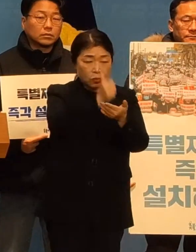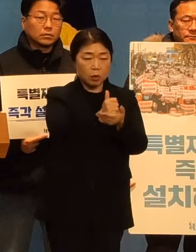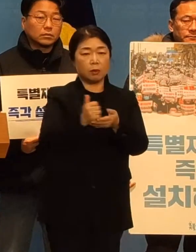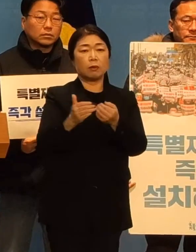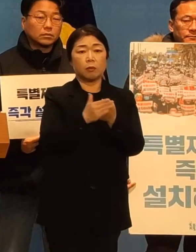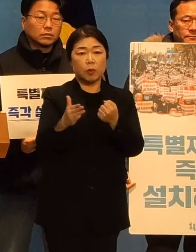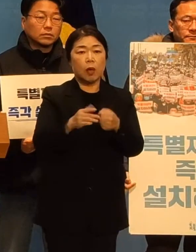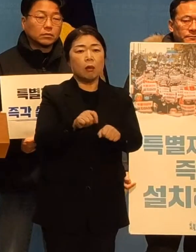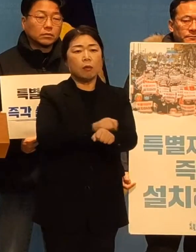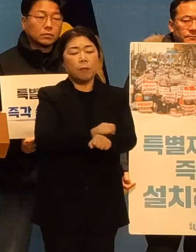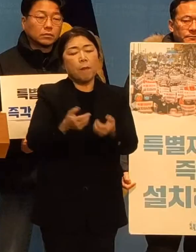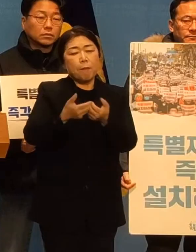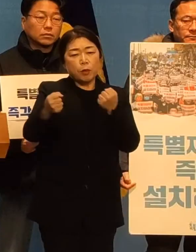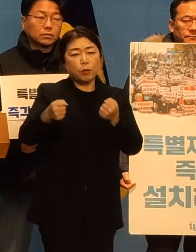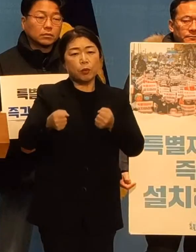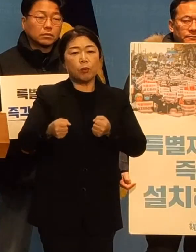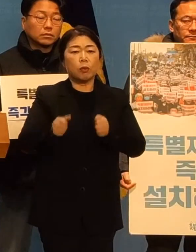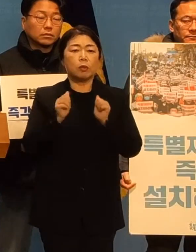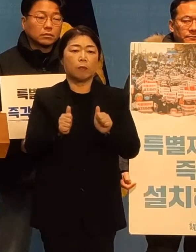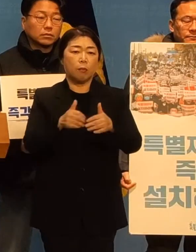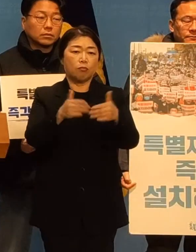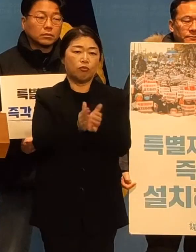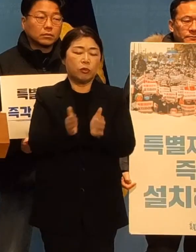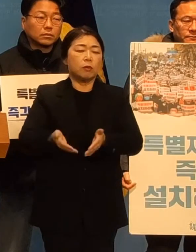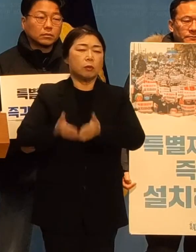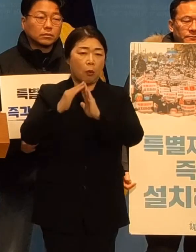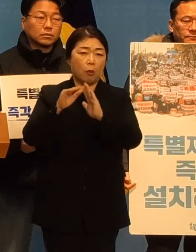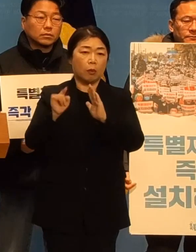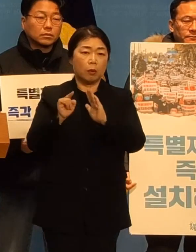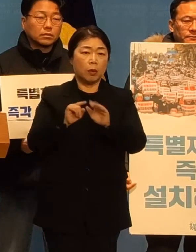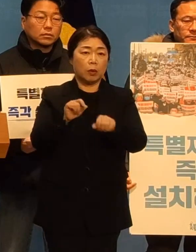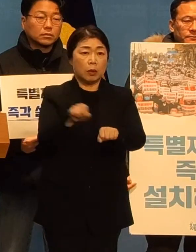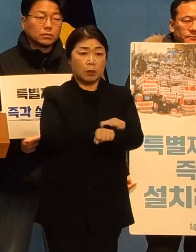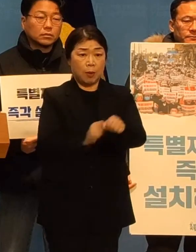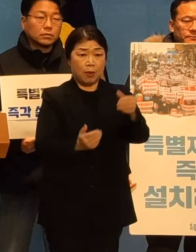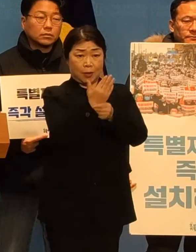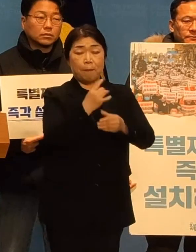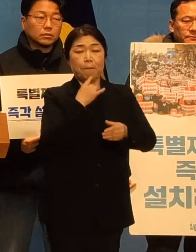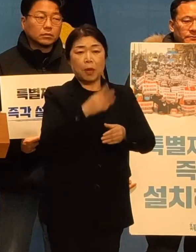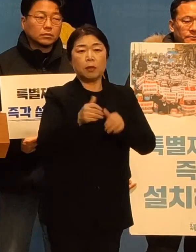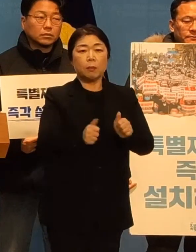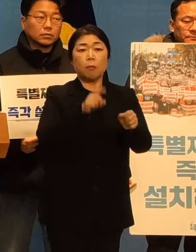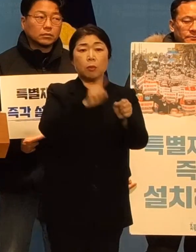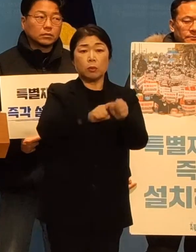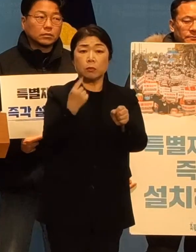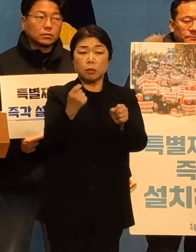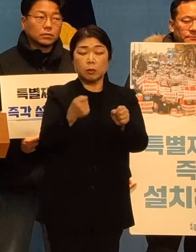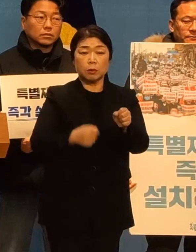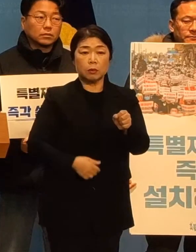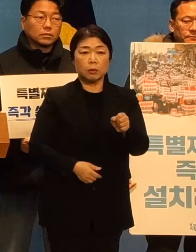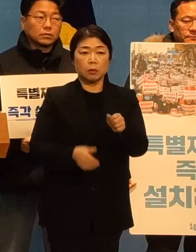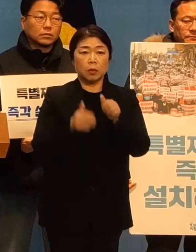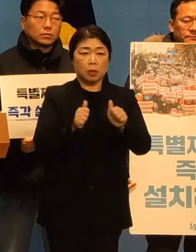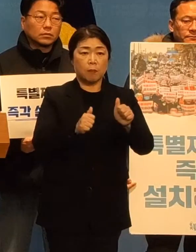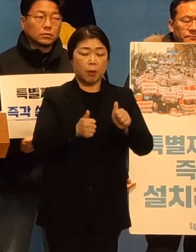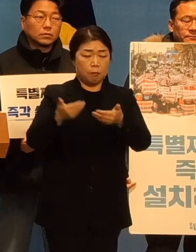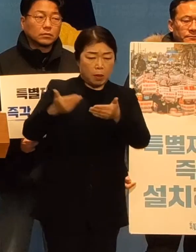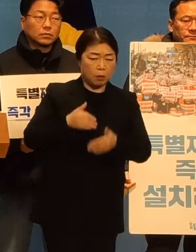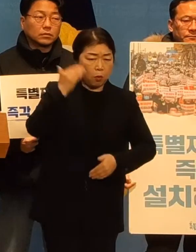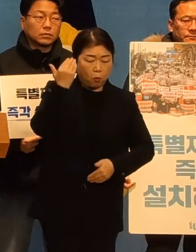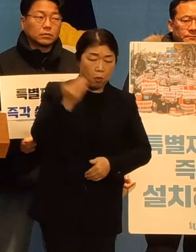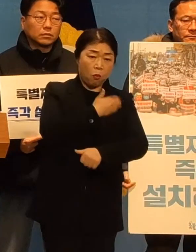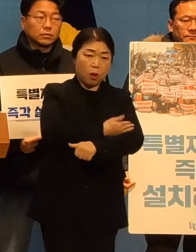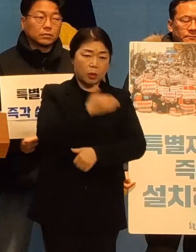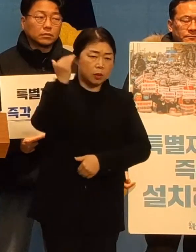때문에 특별히 따로 그 특정 사건만 재판을 하겠다라는 것이지 재판받을 권리를 침해한 적이